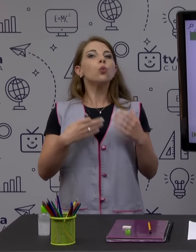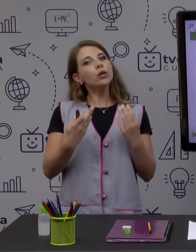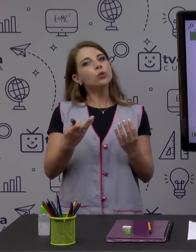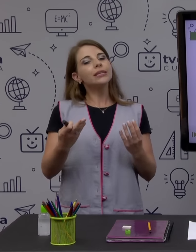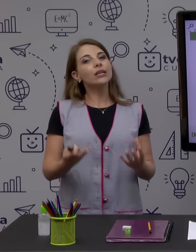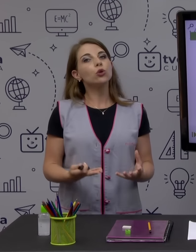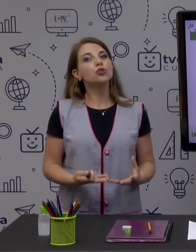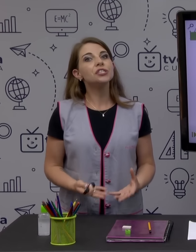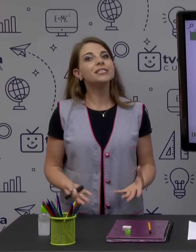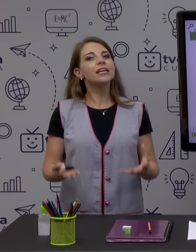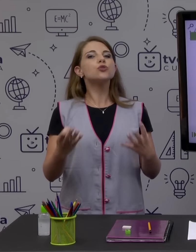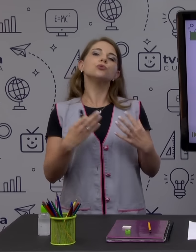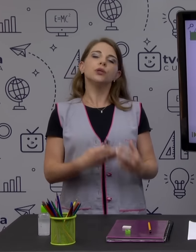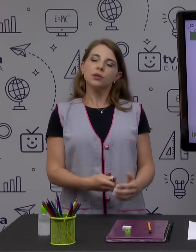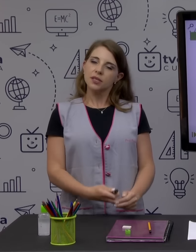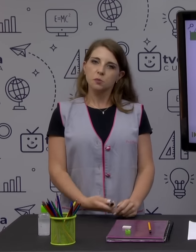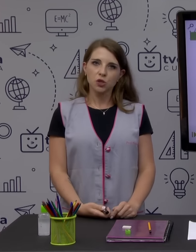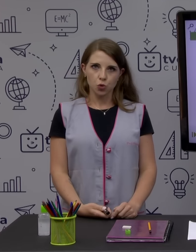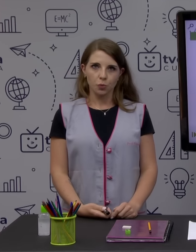quanto a tecnologia está ajudando essas pessoas.